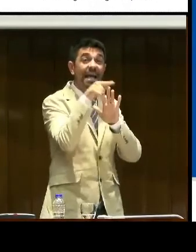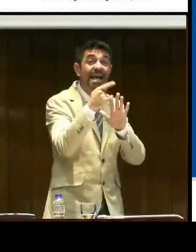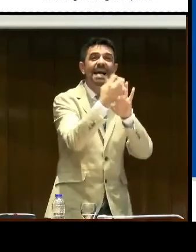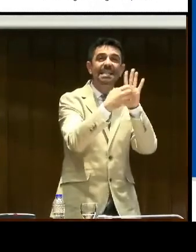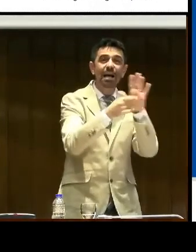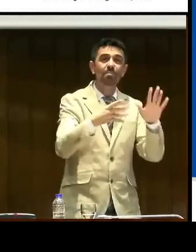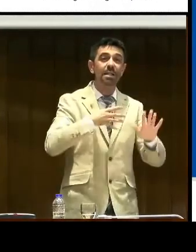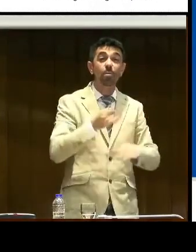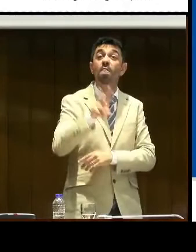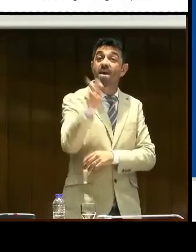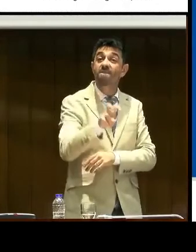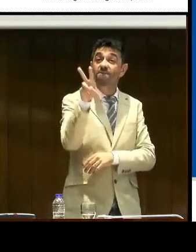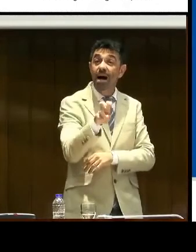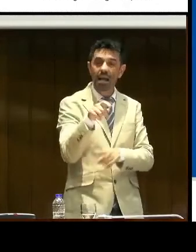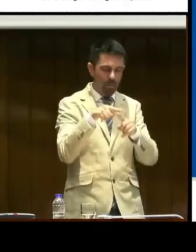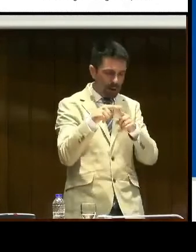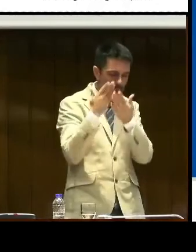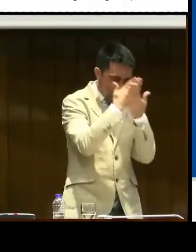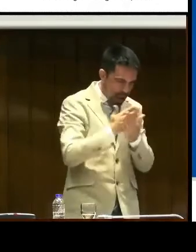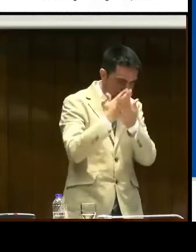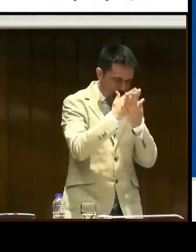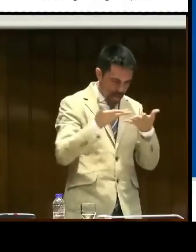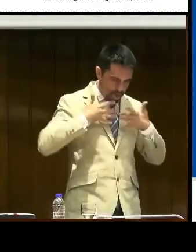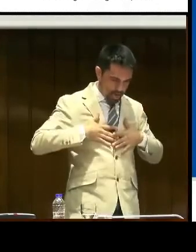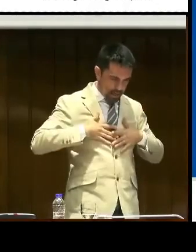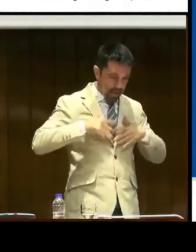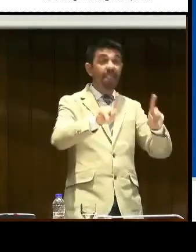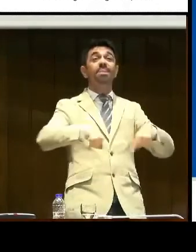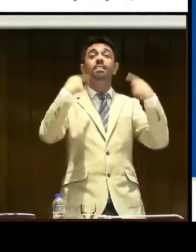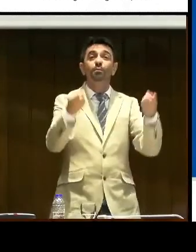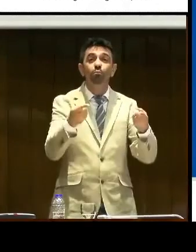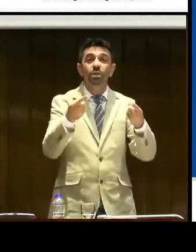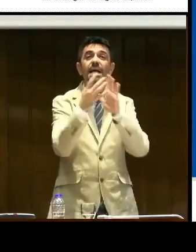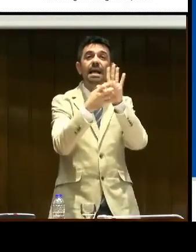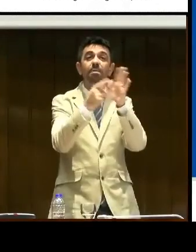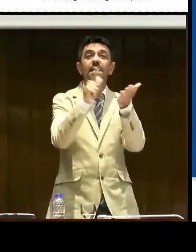su propio estudio y para el acceso a las gramáticas de otras lenguas,